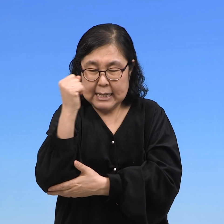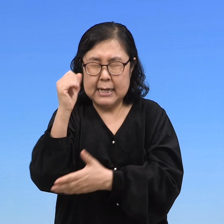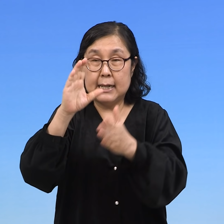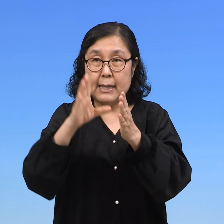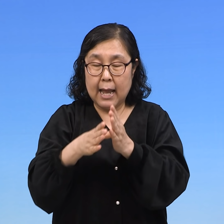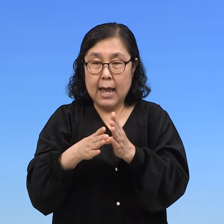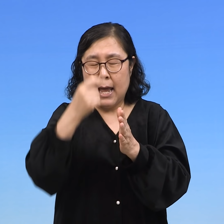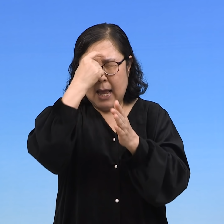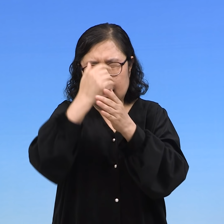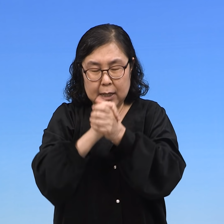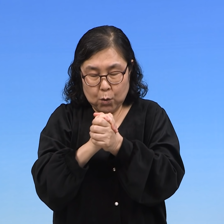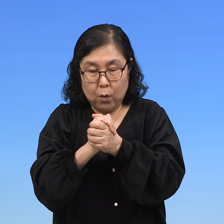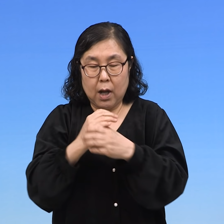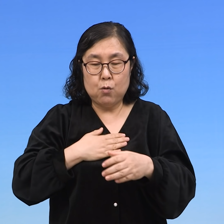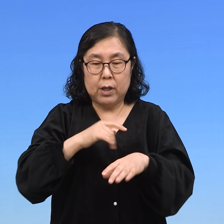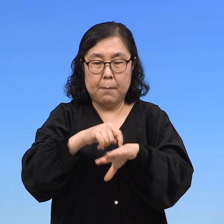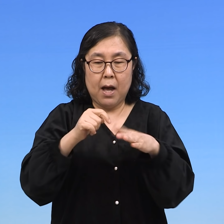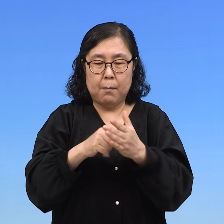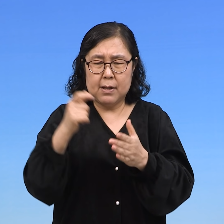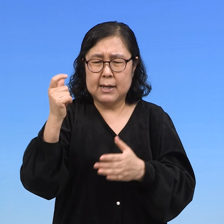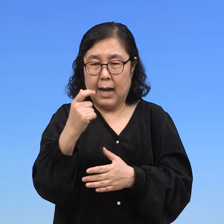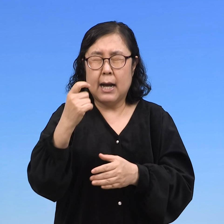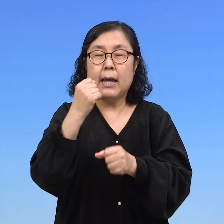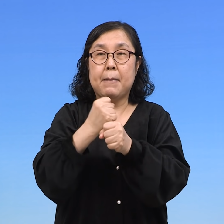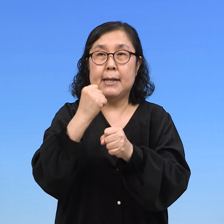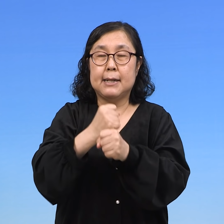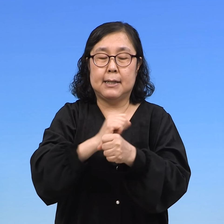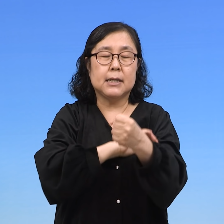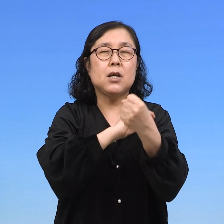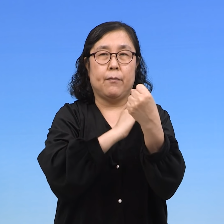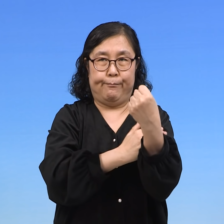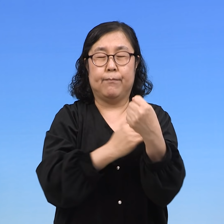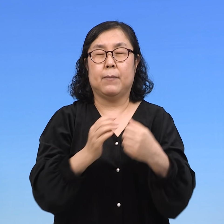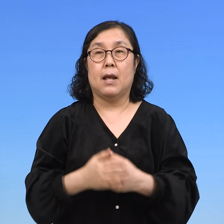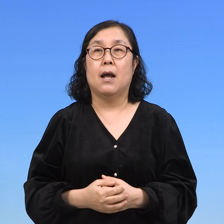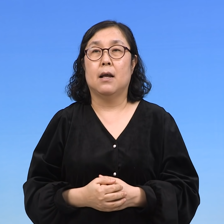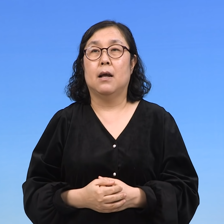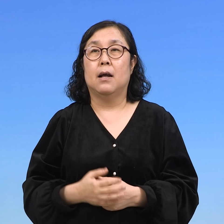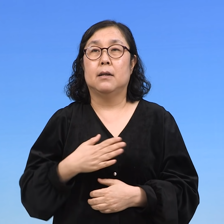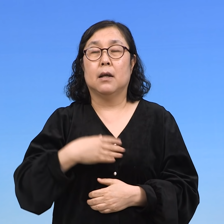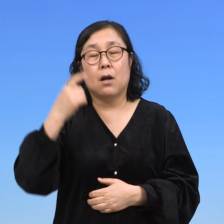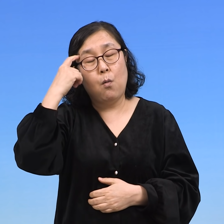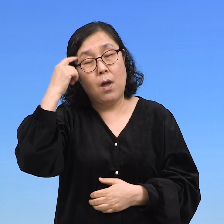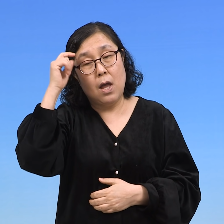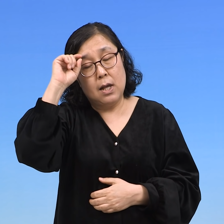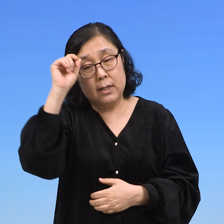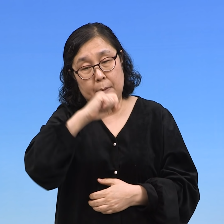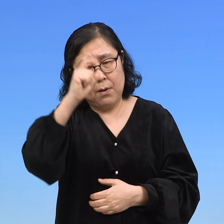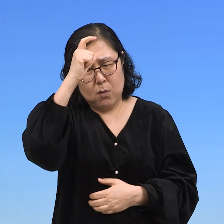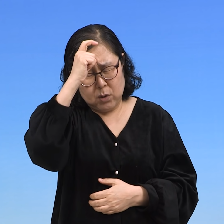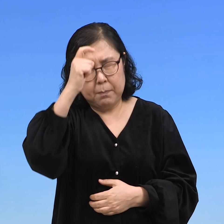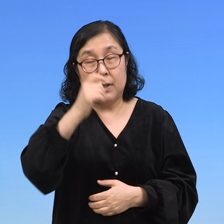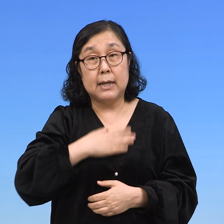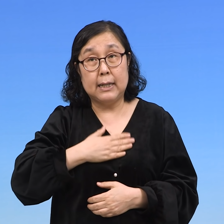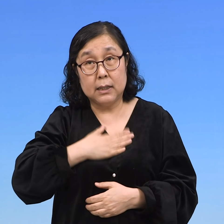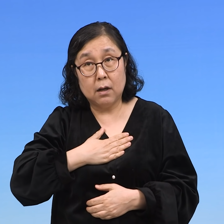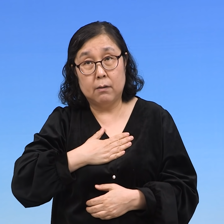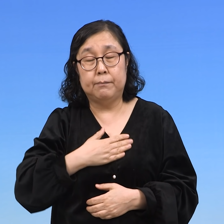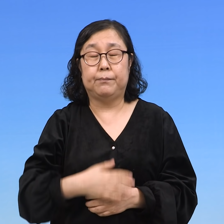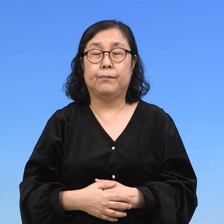안돈하게 만드는 능력이라는 겁니다 제가 왜 새벽을 고집하는지 여러분 다 아시지